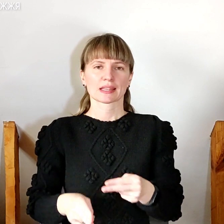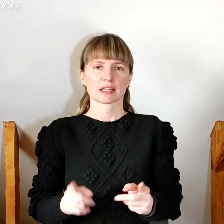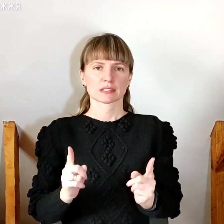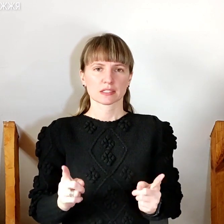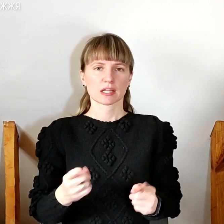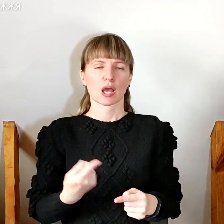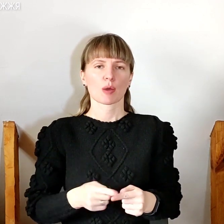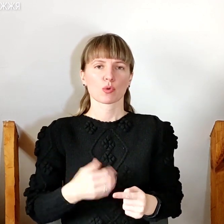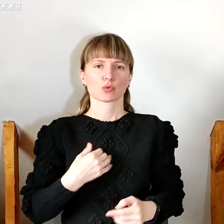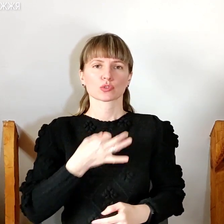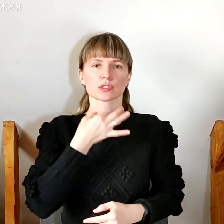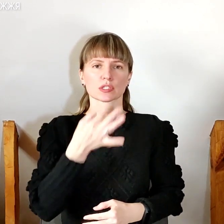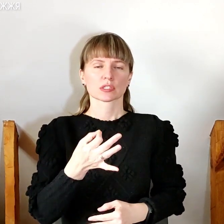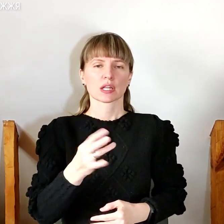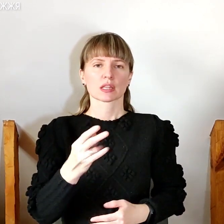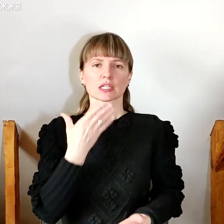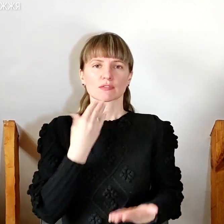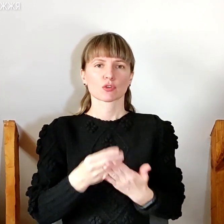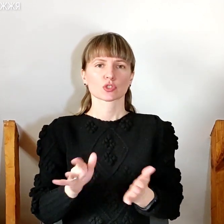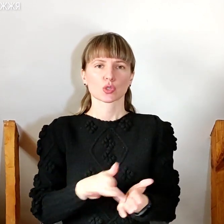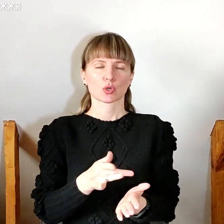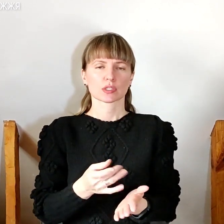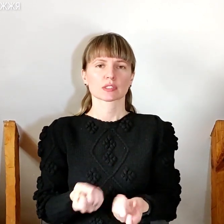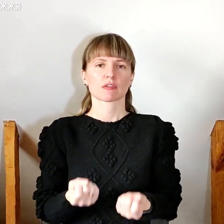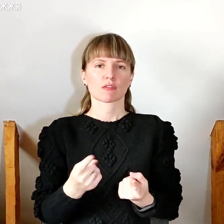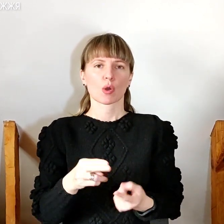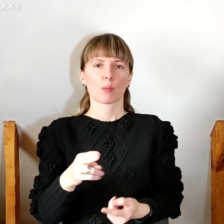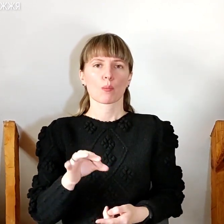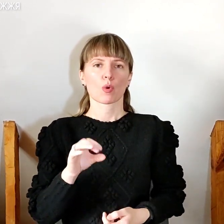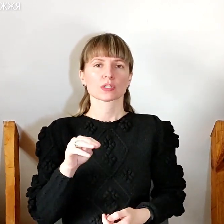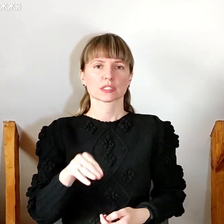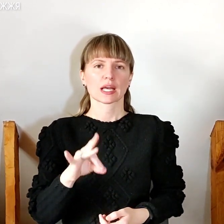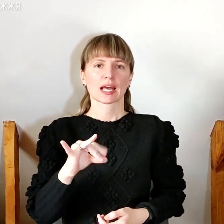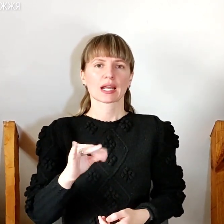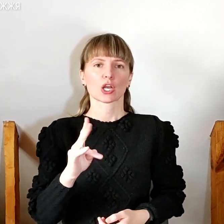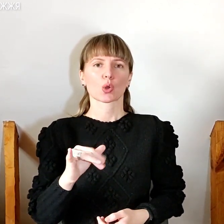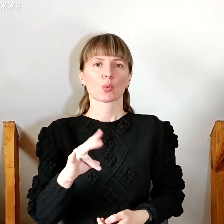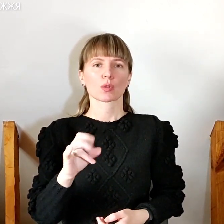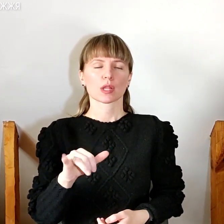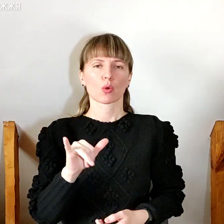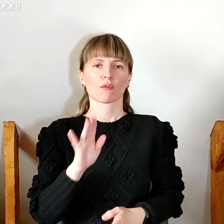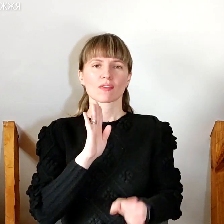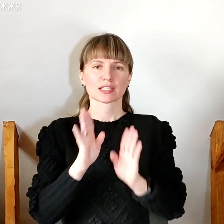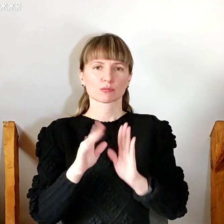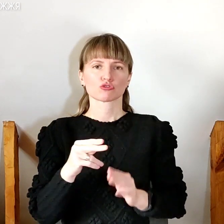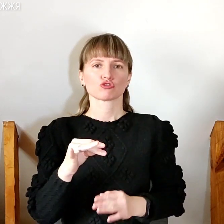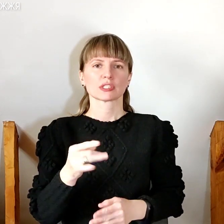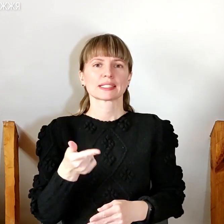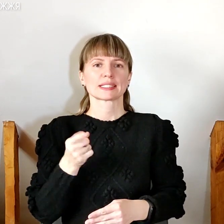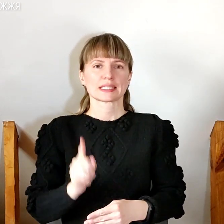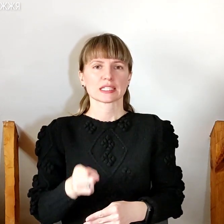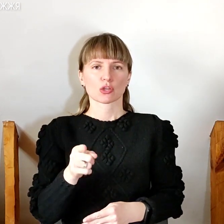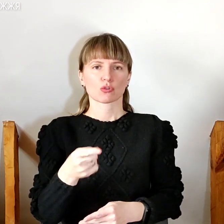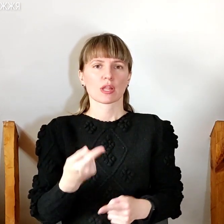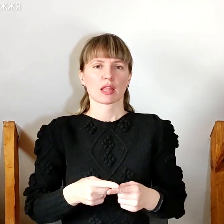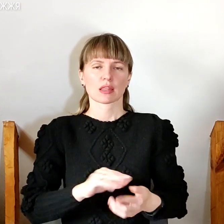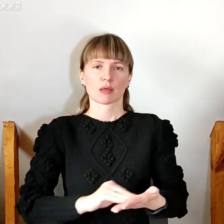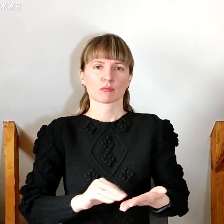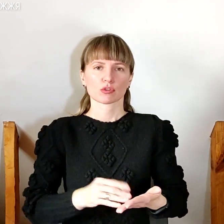сторінці з'явився пост Володимира Рипуна у Фейсбуці. Чи дійсно він цей пост запостив, чи дійсно це його слова і чи дійсно є таке